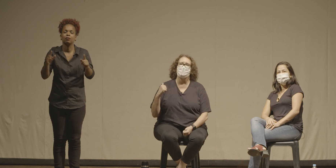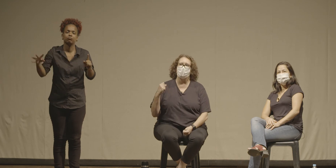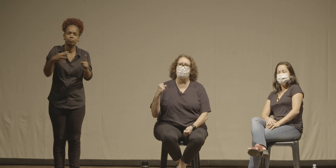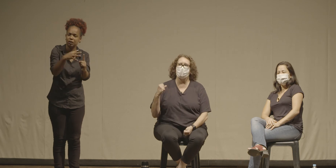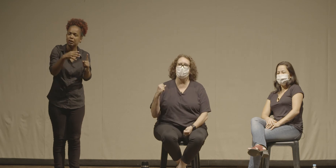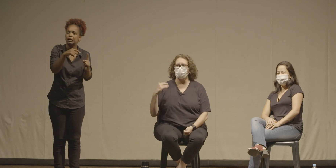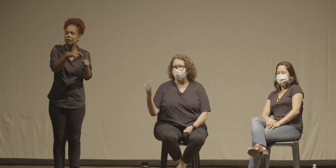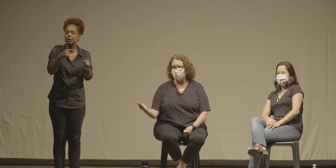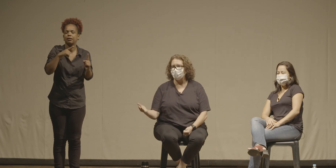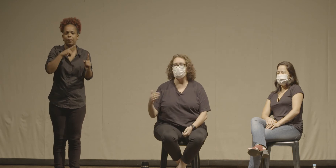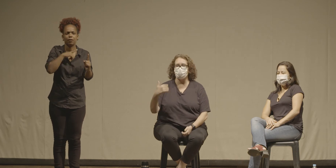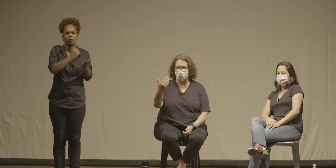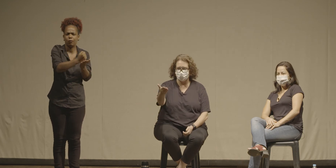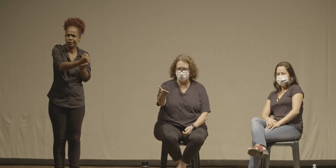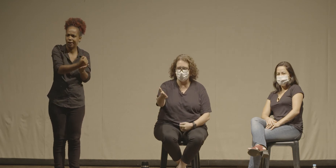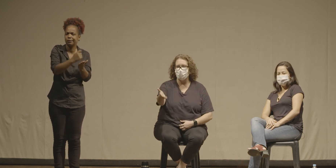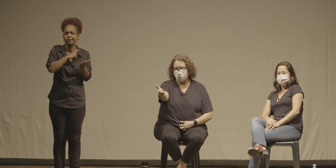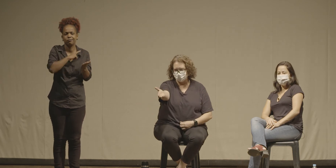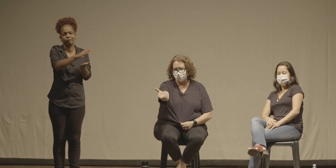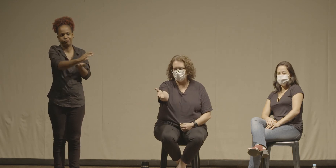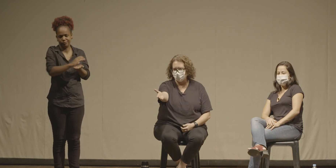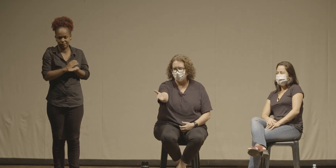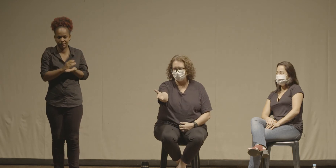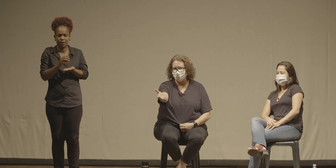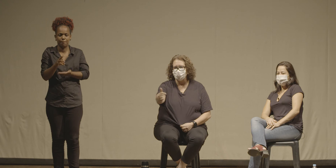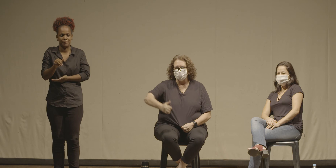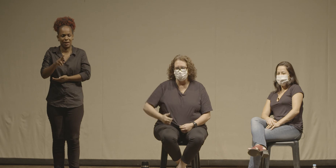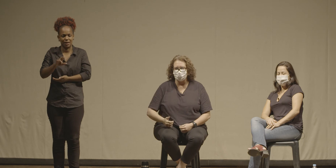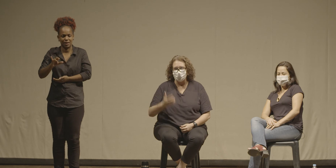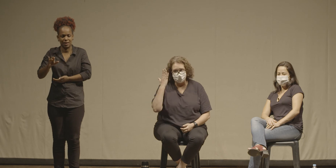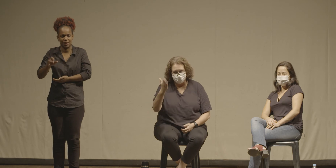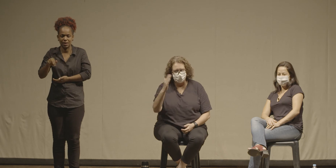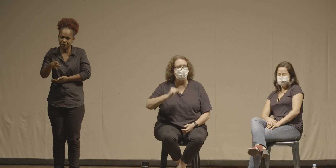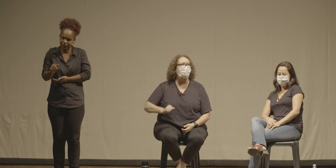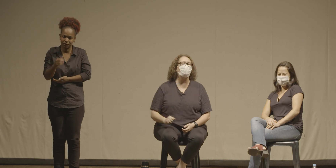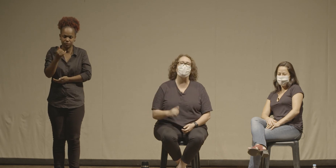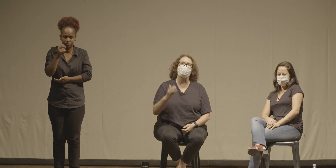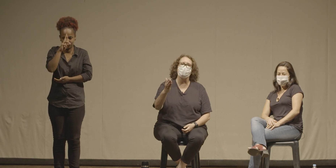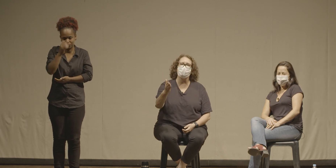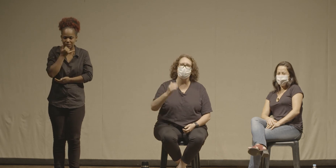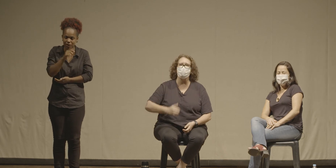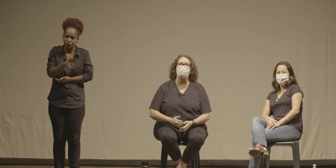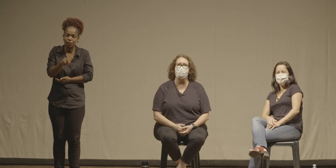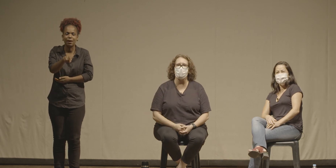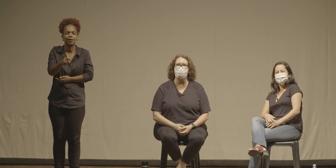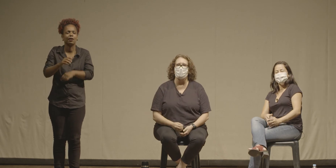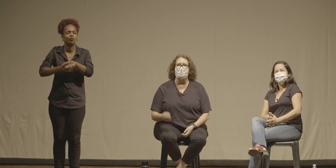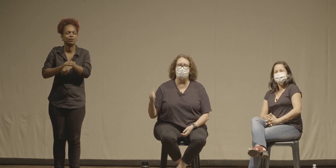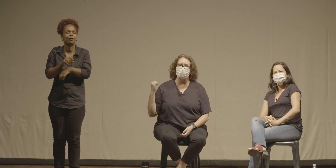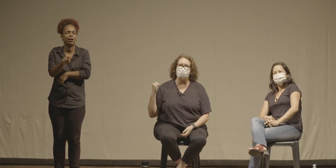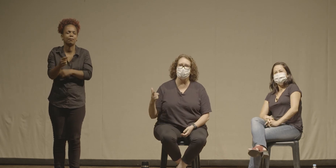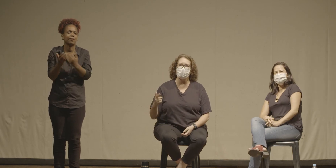ser contratada e de receber a Maiara, né? Maiana, desculpa. A Maiana estava conversando com a